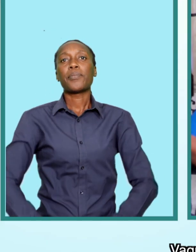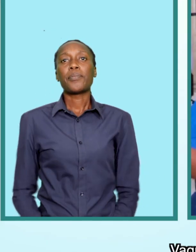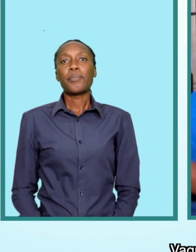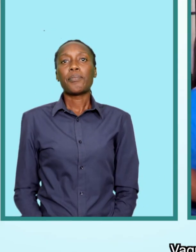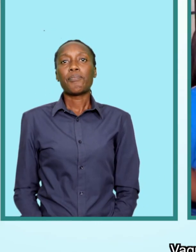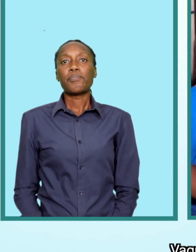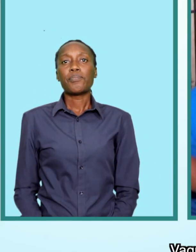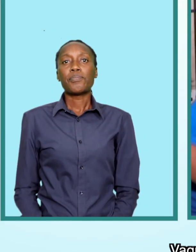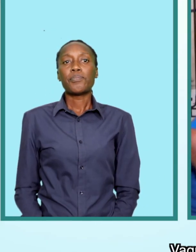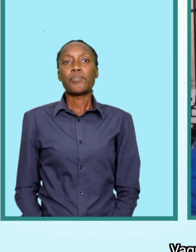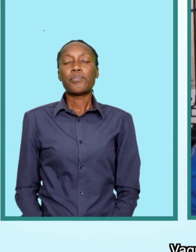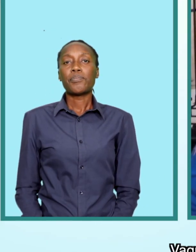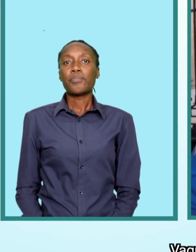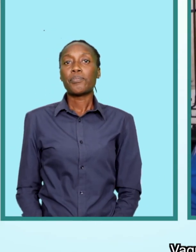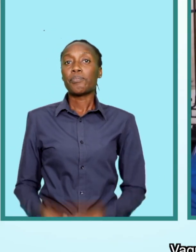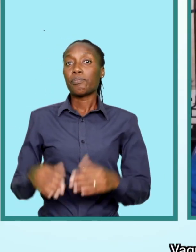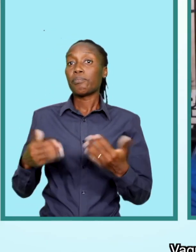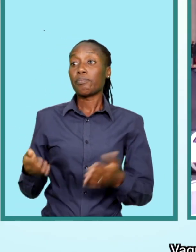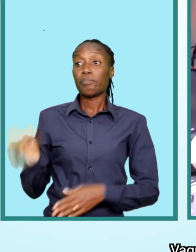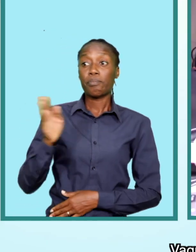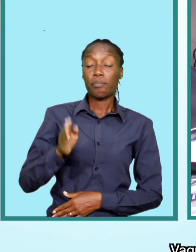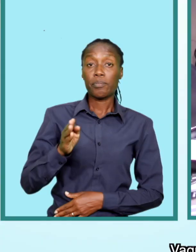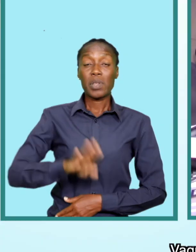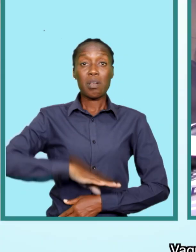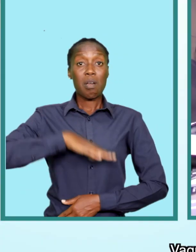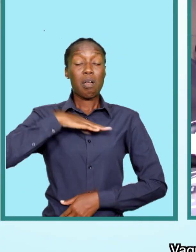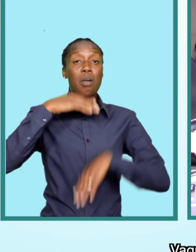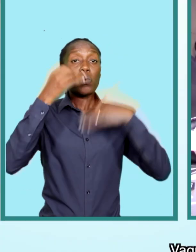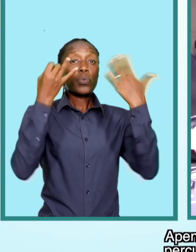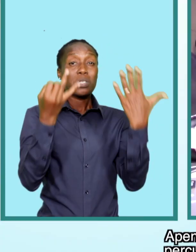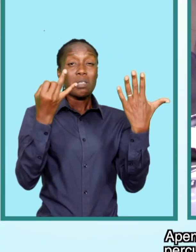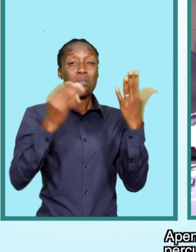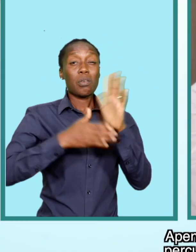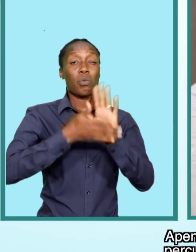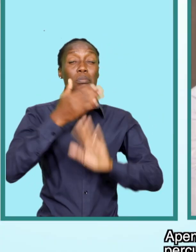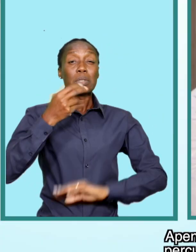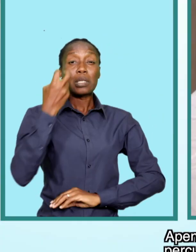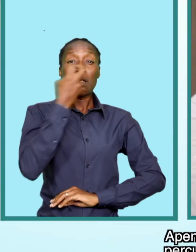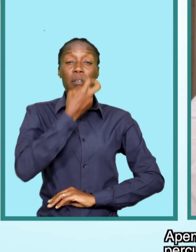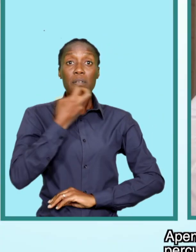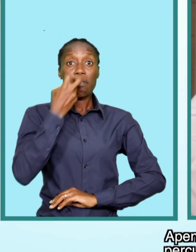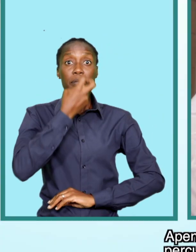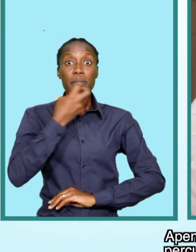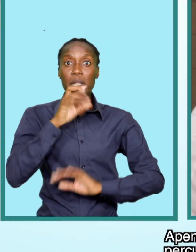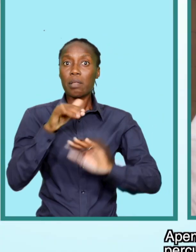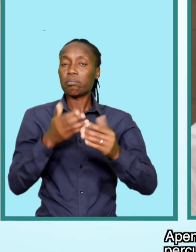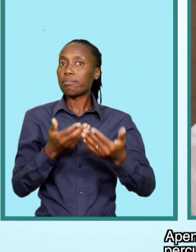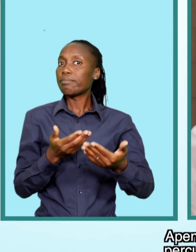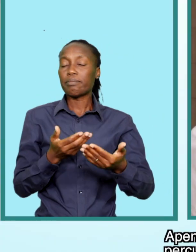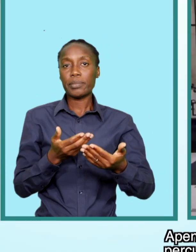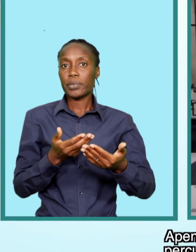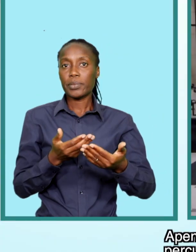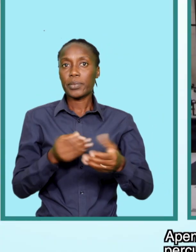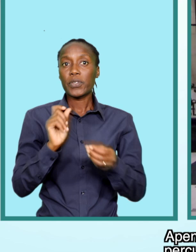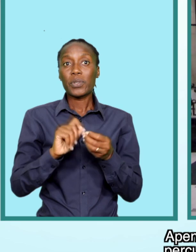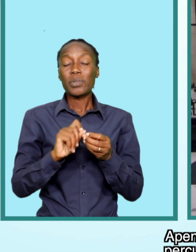À semelhança de Eurico, Wagner também enfrentou várias barreiras. Apenas aos 7 anos começou a falar, um